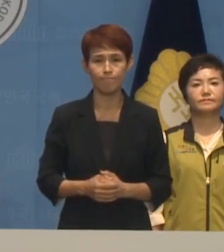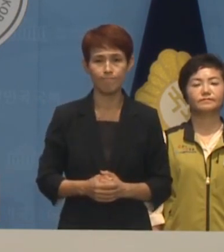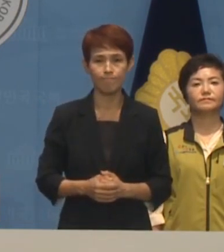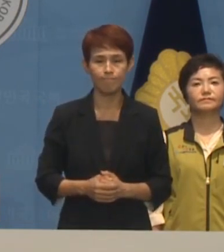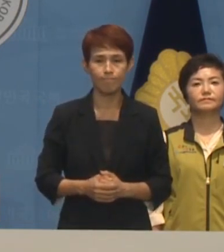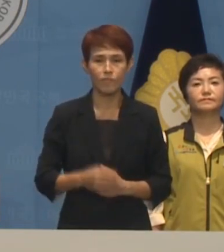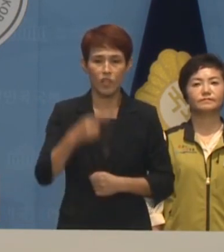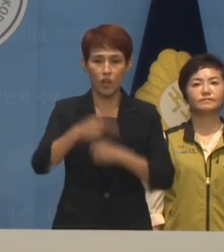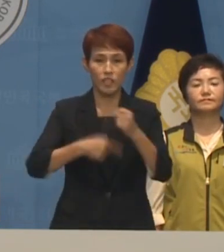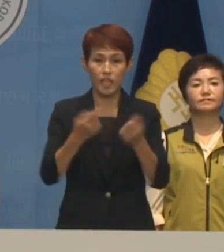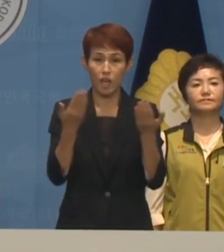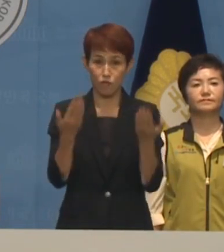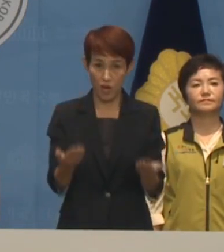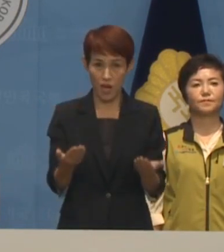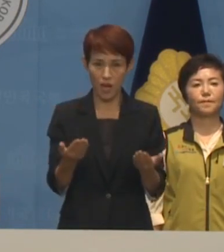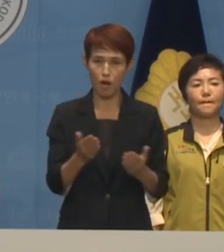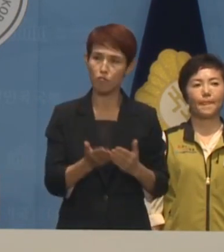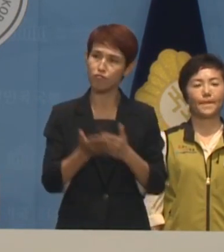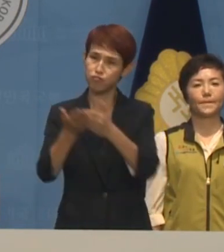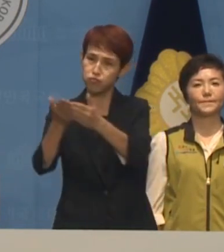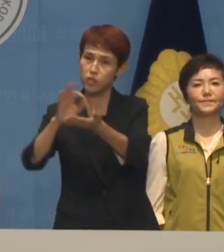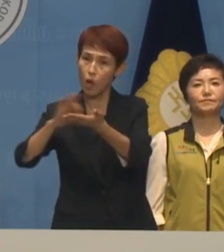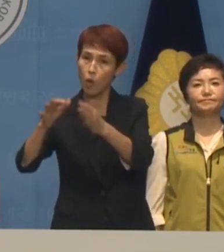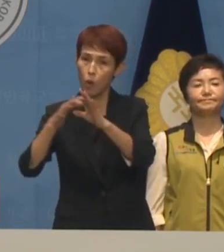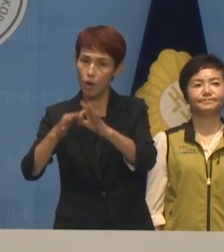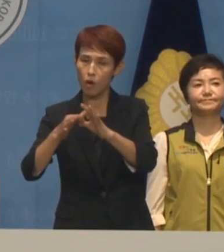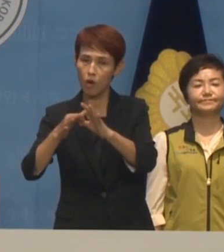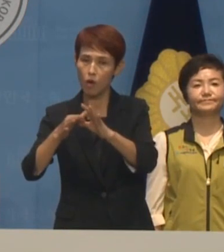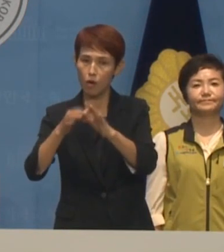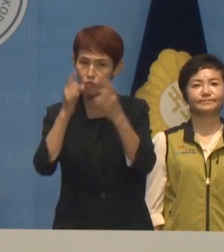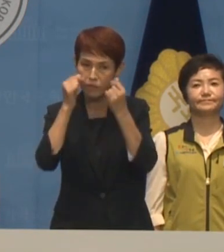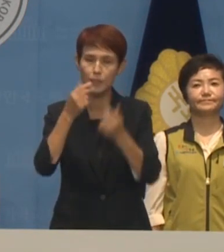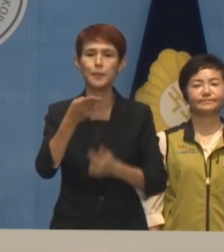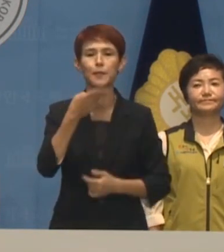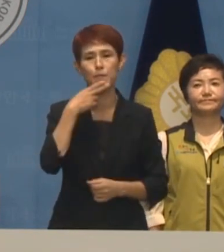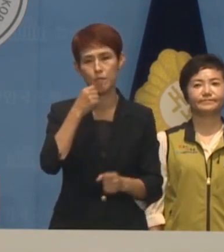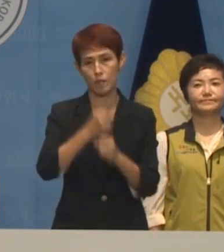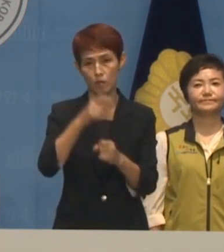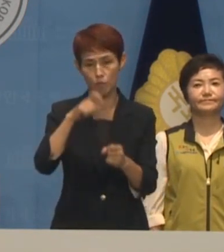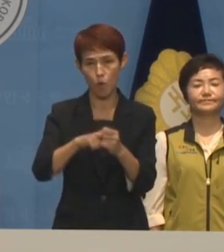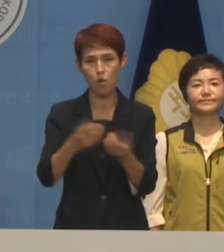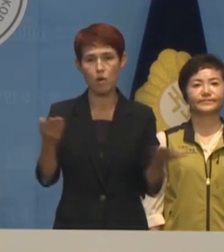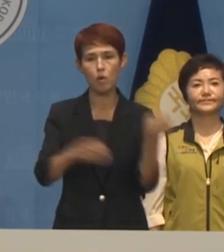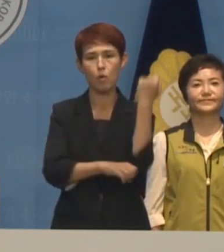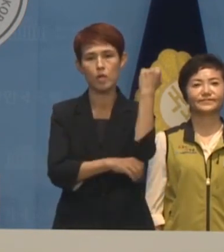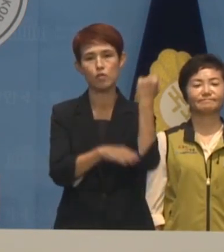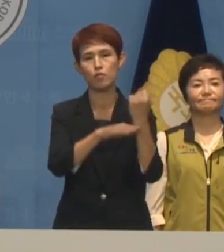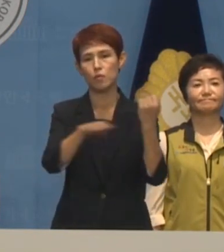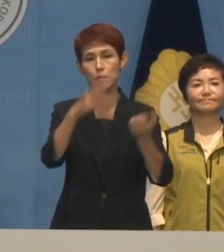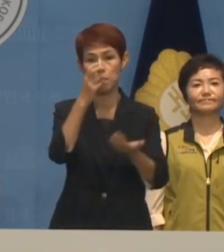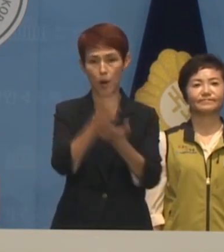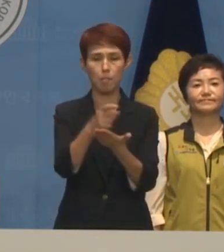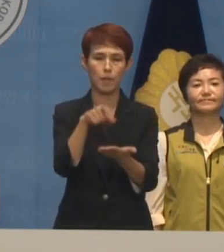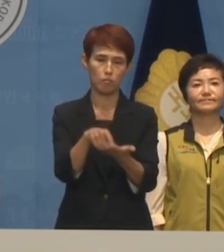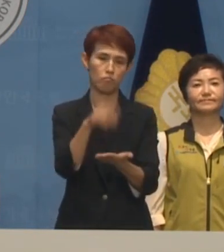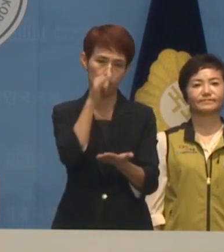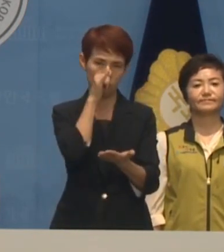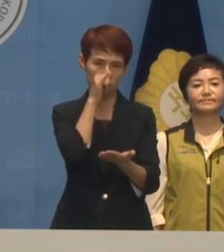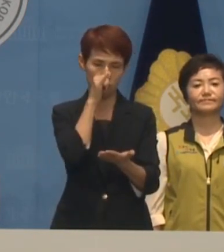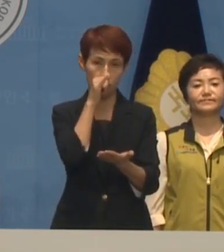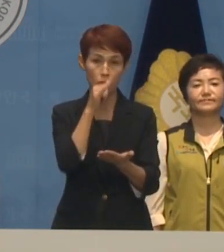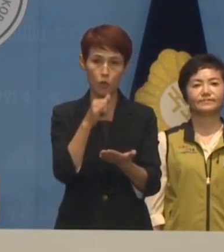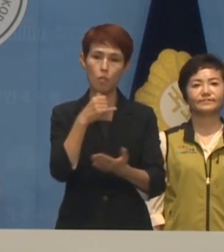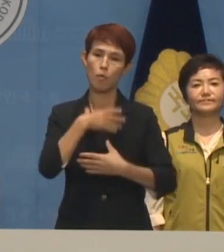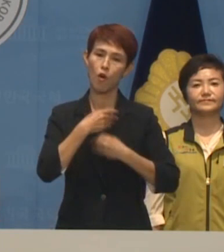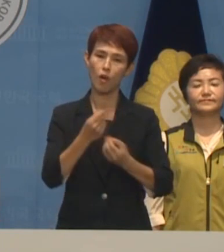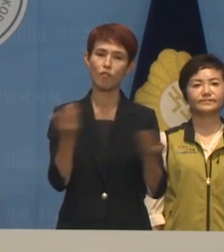이에 연차휴가의 청구 또는 사용에 따른 불이익 처우를 금지하는 조항을 근로기준법에 명문화해 누구나 마음 편하게 휴가를 갈 수 있도록